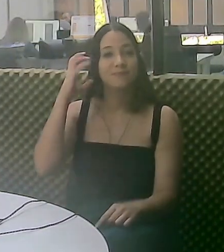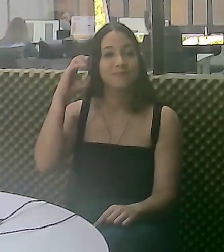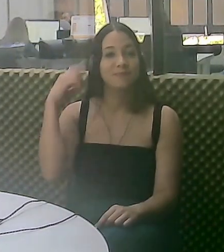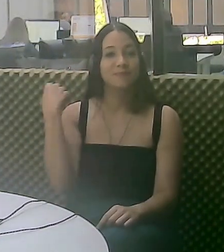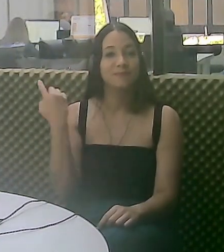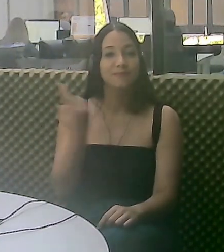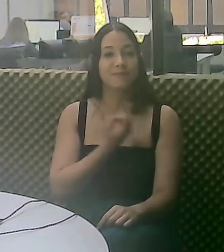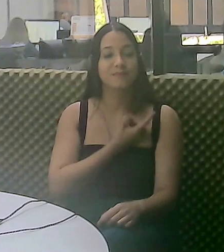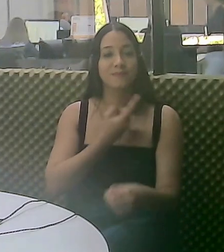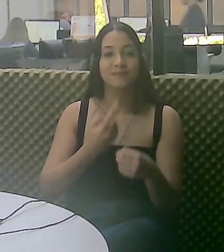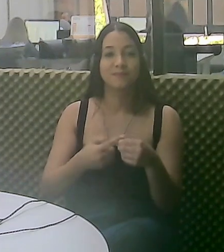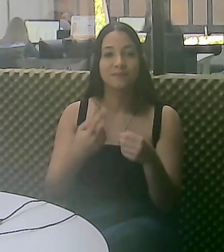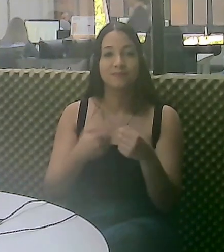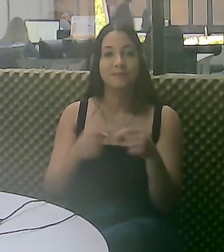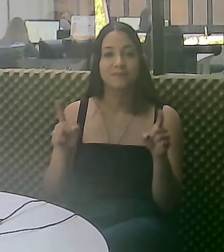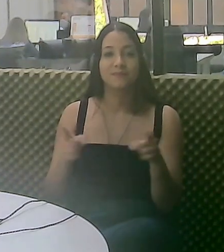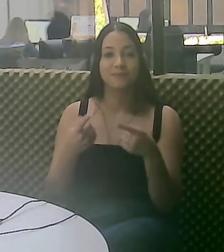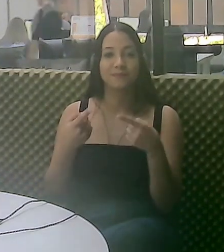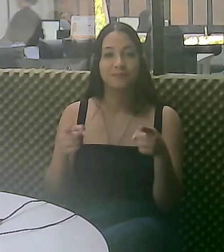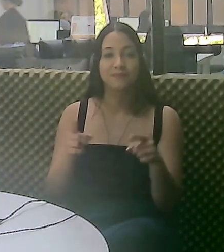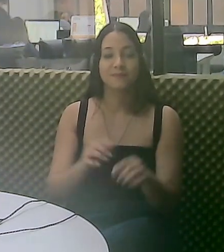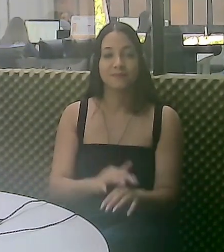Rádio Nossa Cidade.